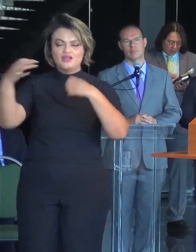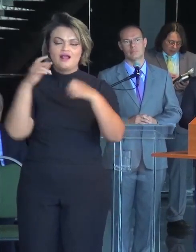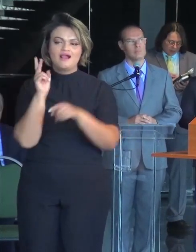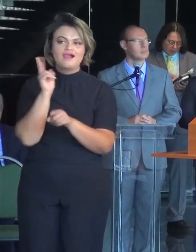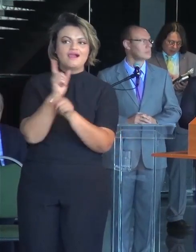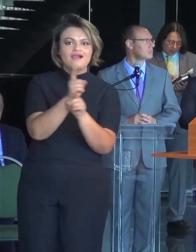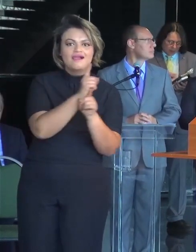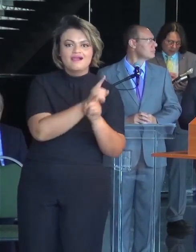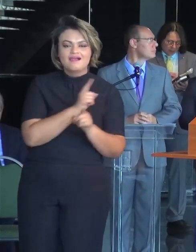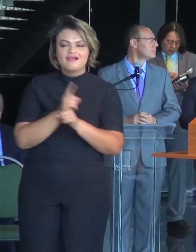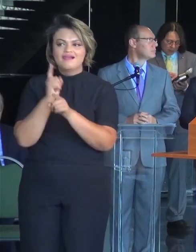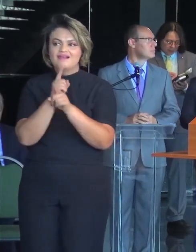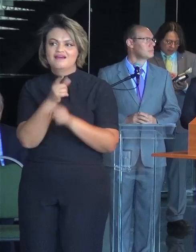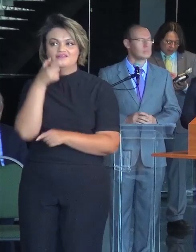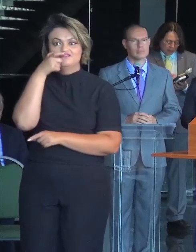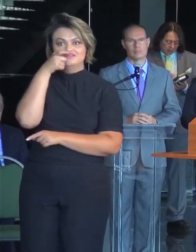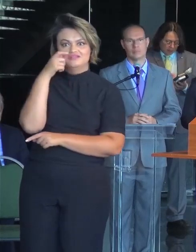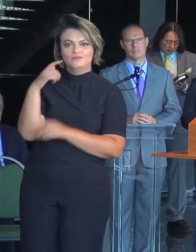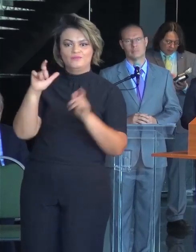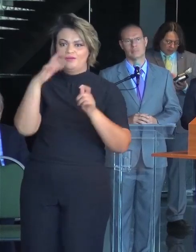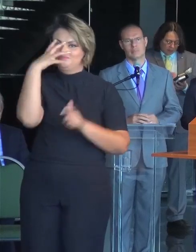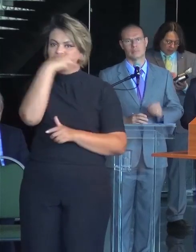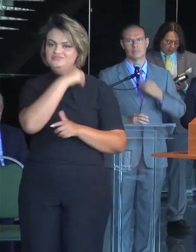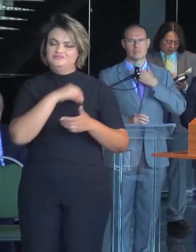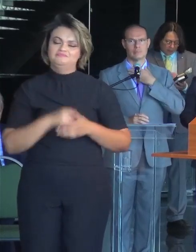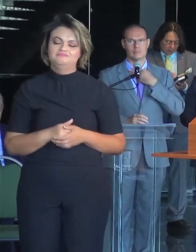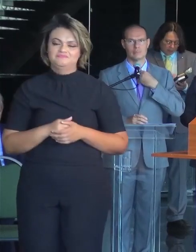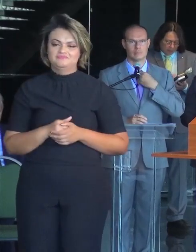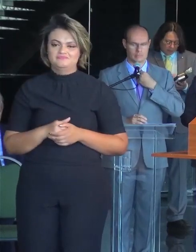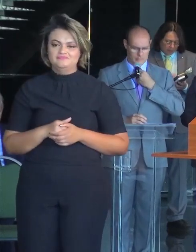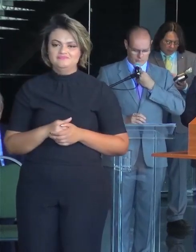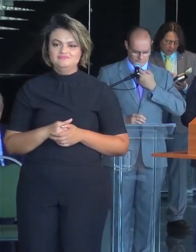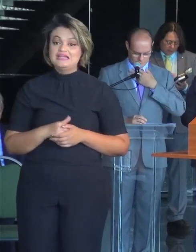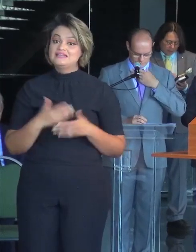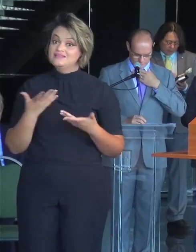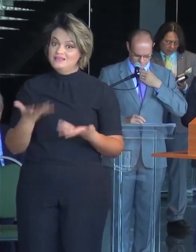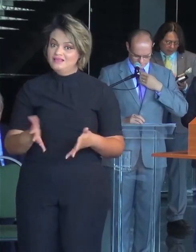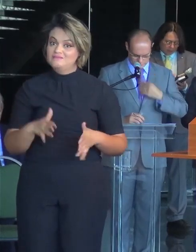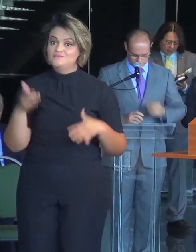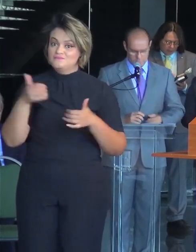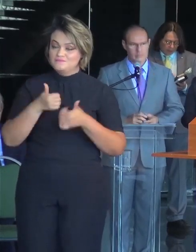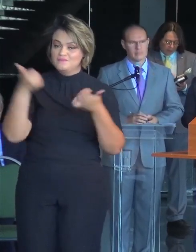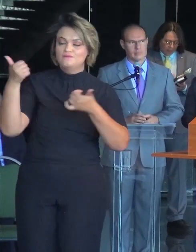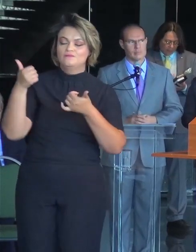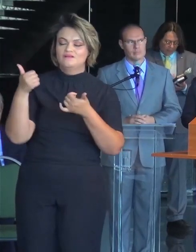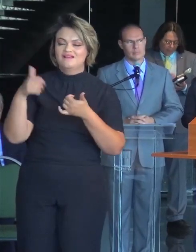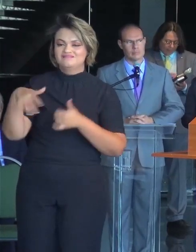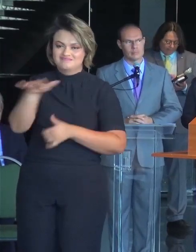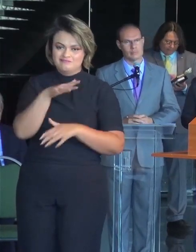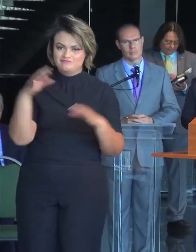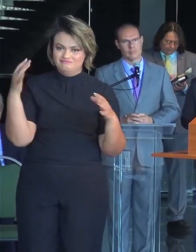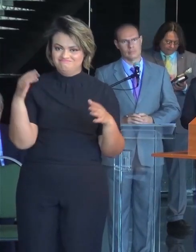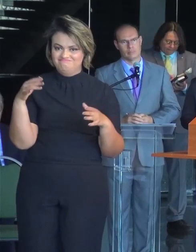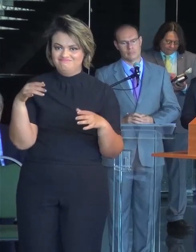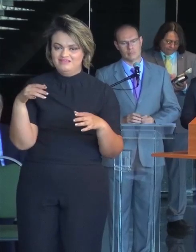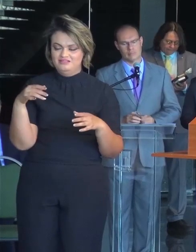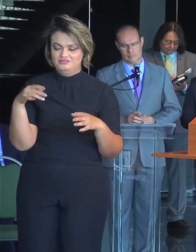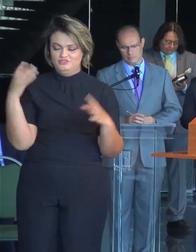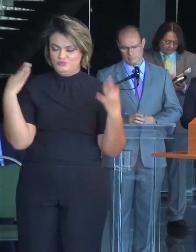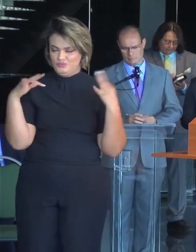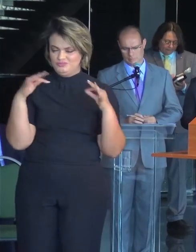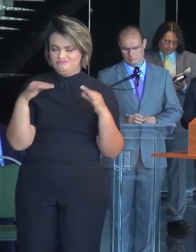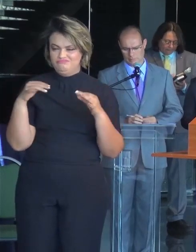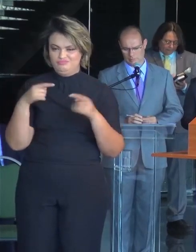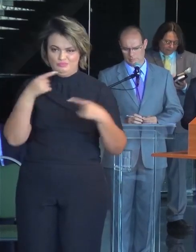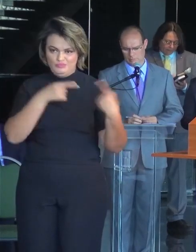redescobrir as nossas belezas. E para fortalecer ainda mais esse cenário político, este